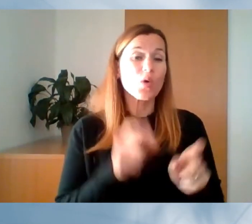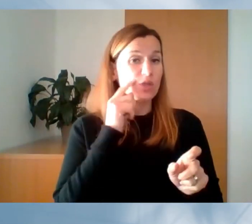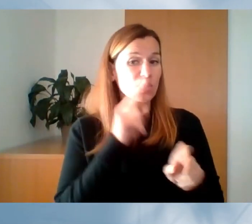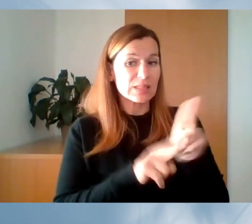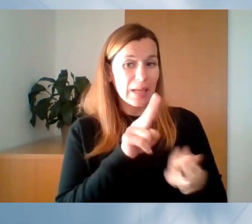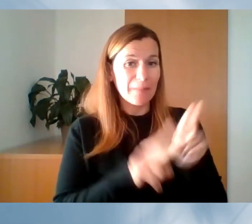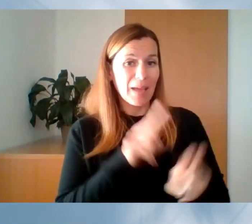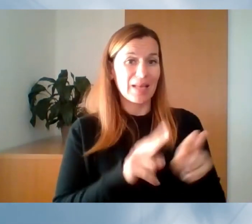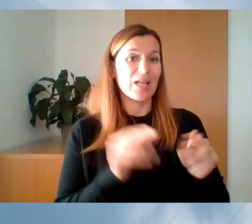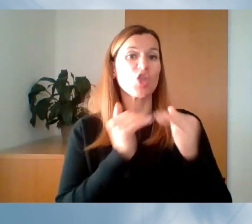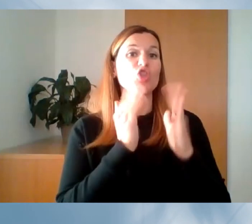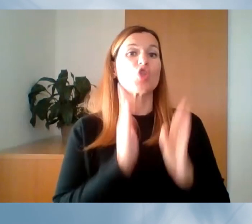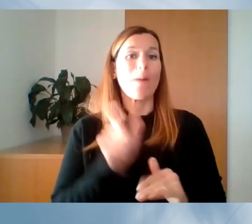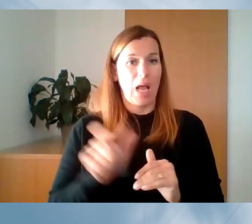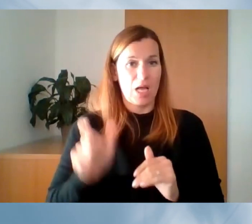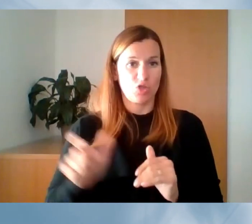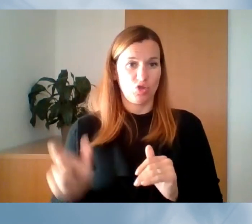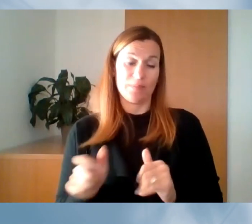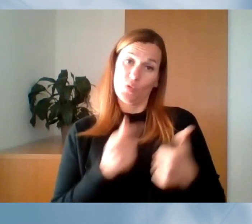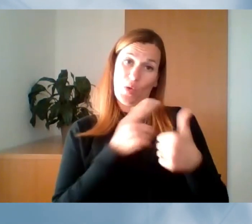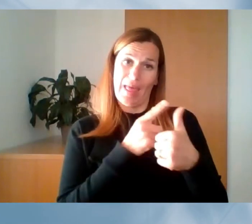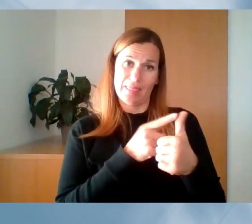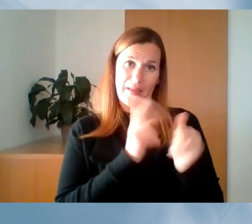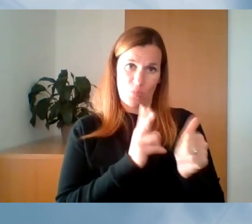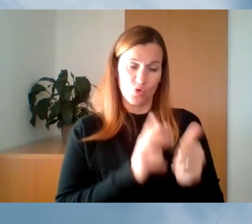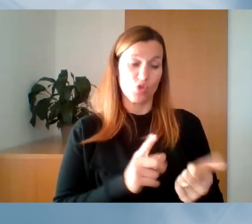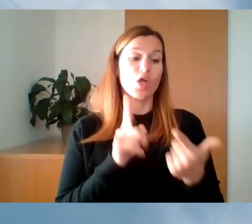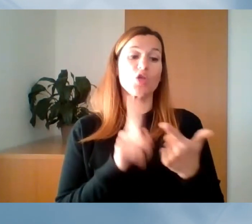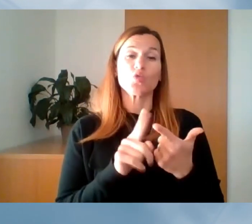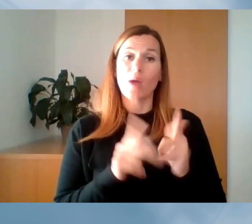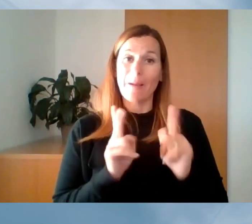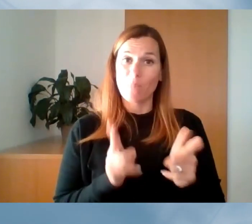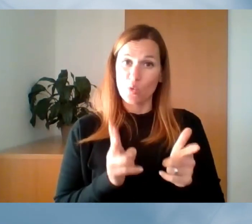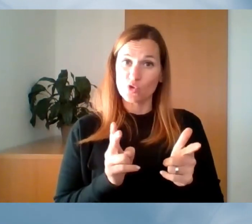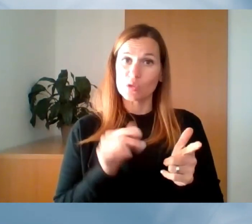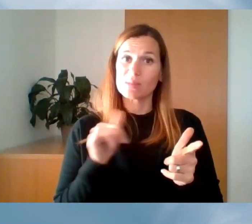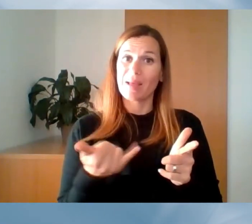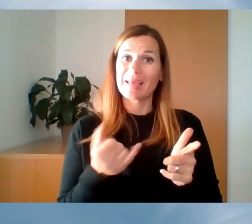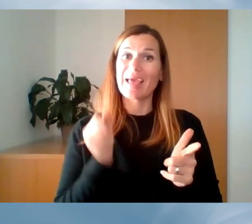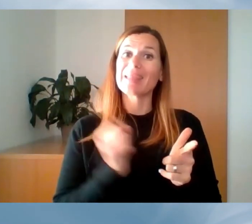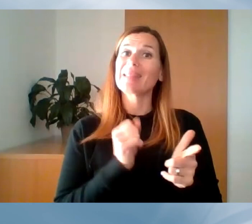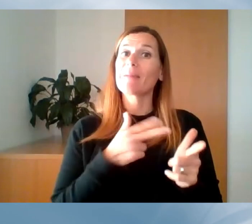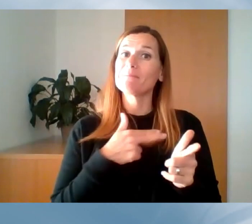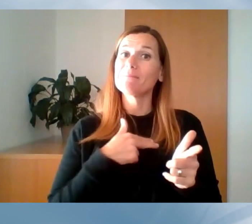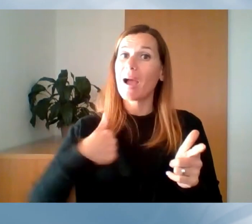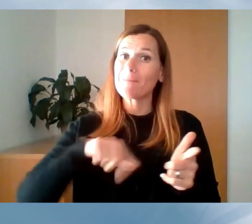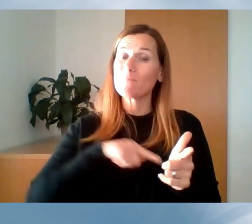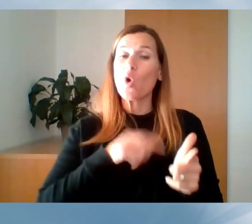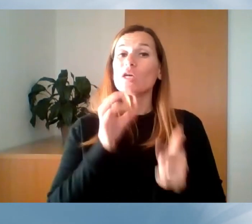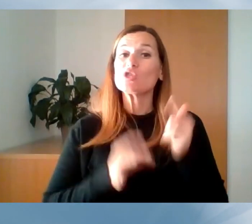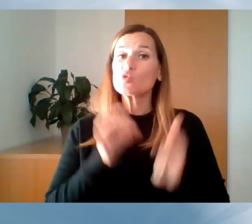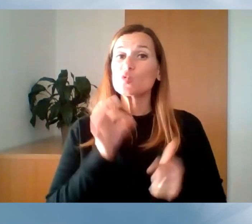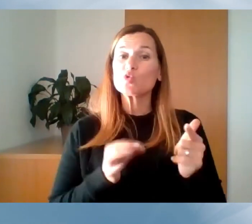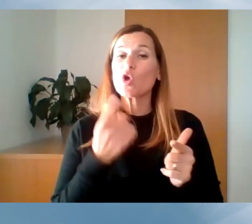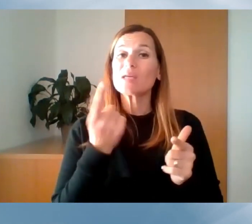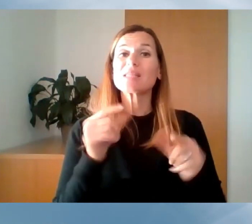so skrbeli zanj domači. To je ena možnost. Druga možnost je pa, da imamo